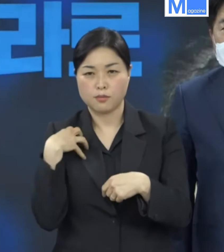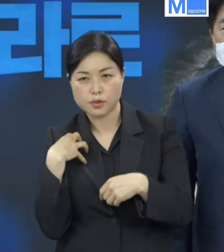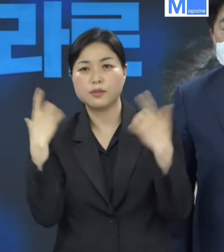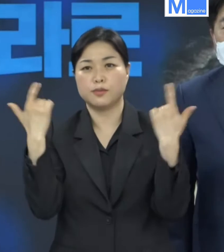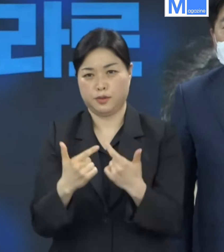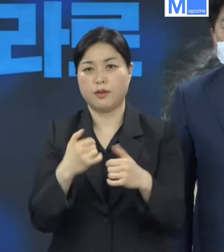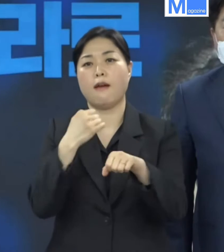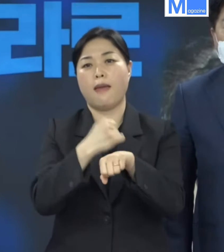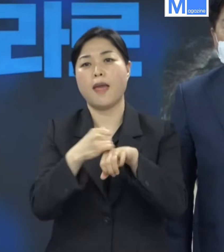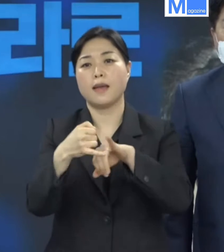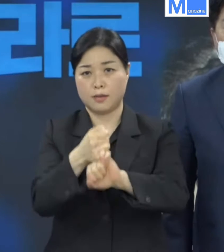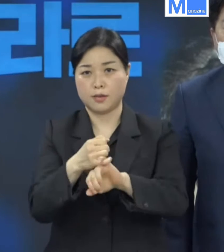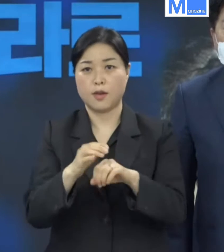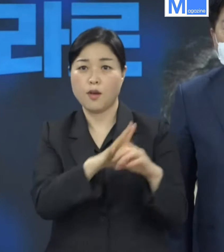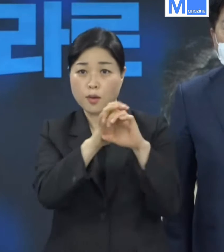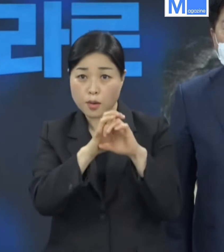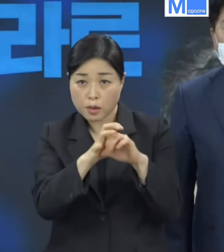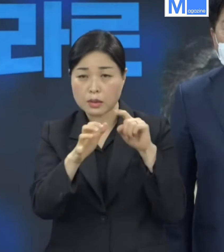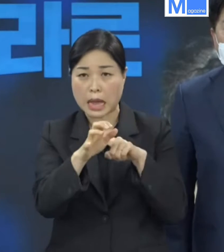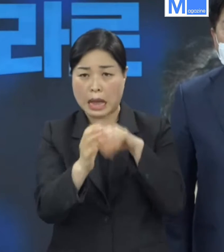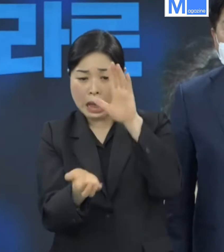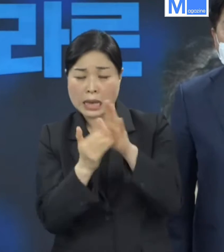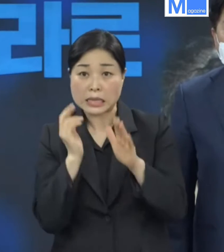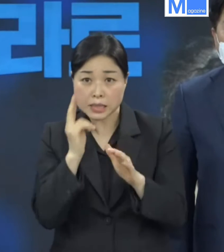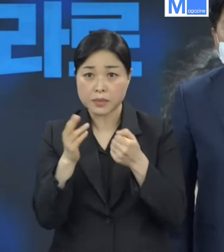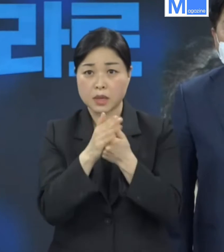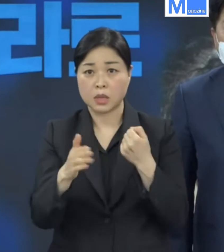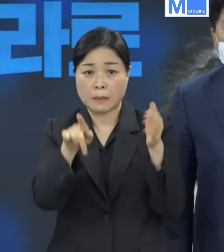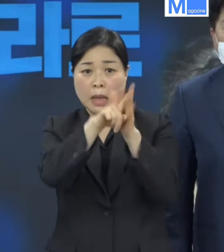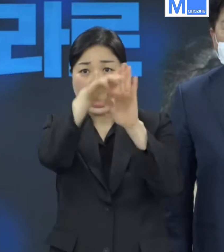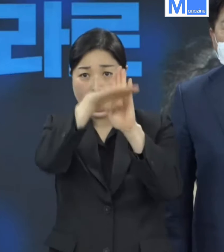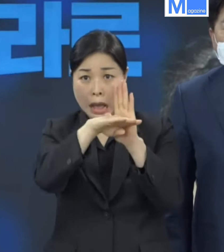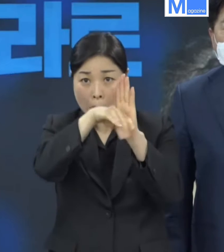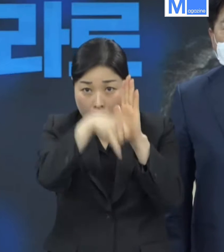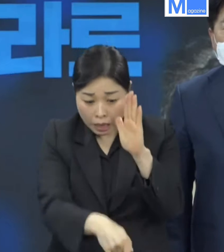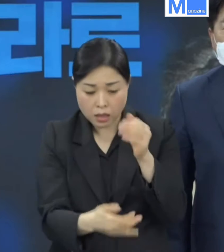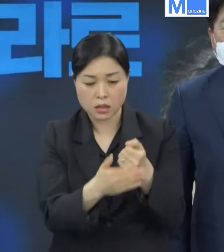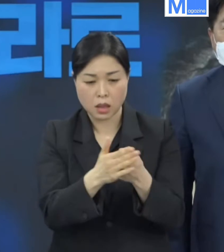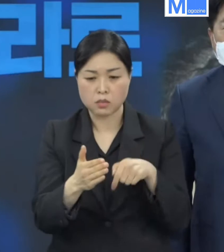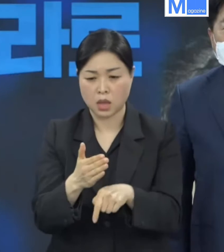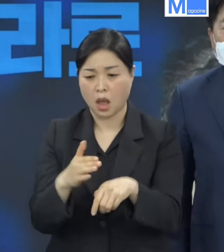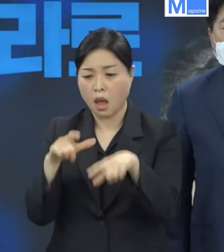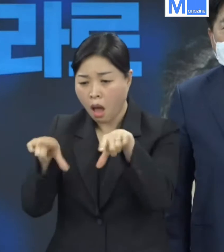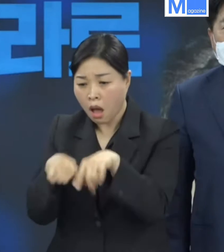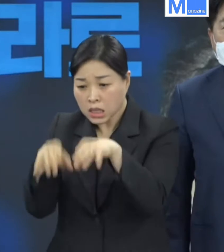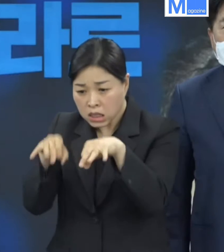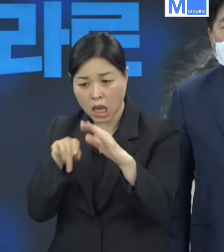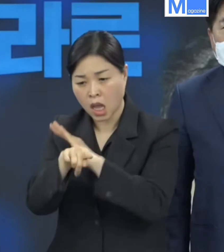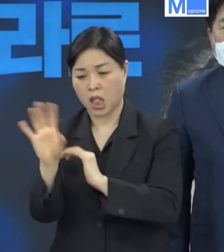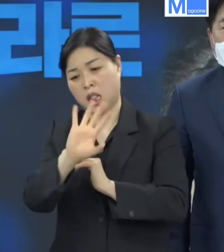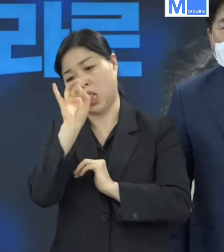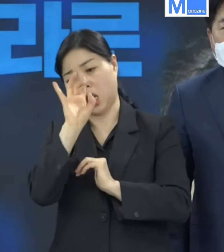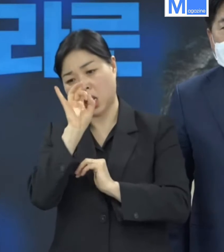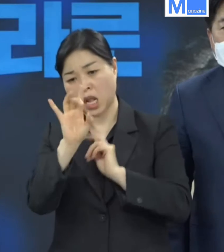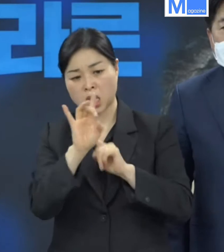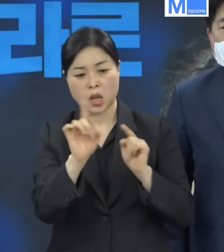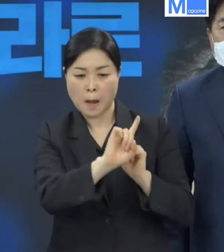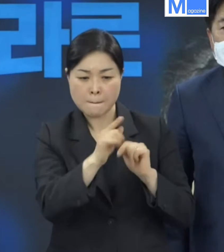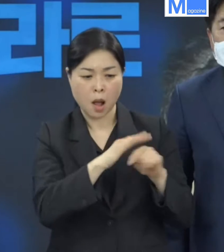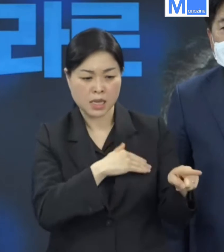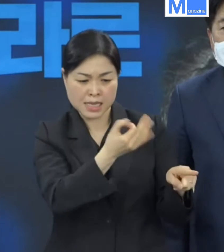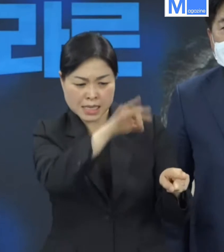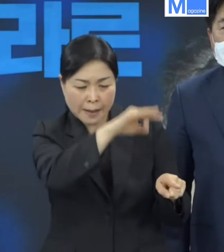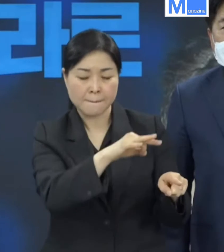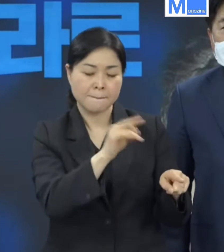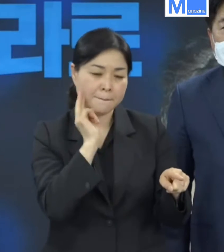팬데믹으로 신용 등급이 낮아져서 시중은행이 아닌 고리 대부업체를 찾을 수밖에 없는 소상공인 자영업자를